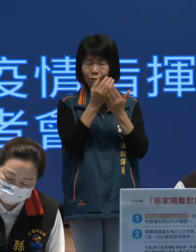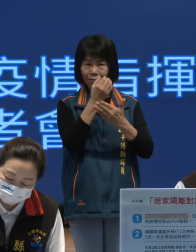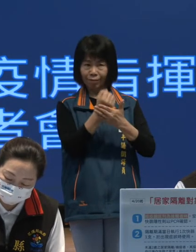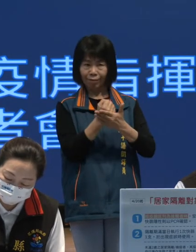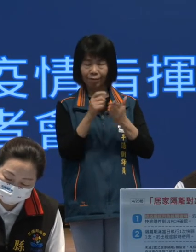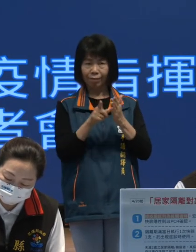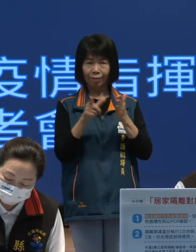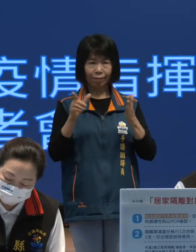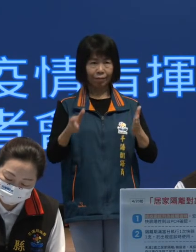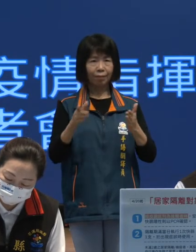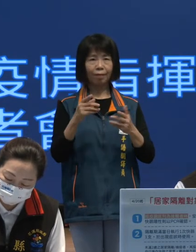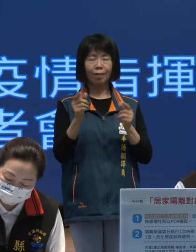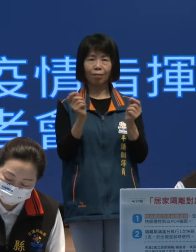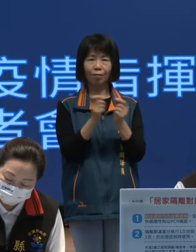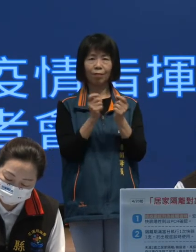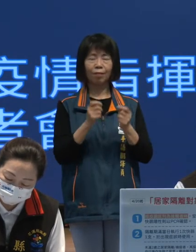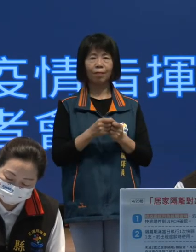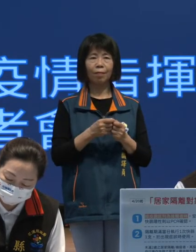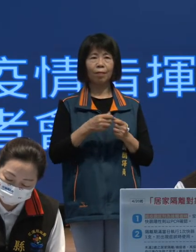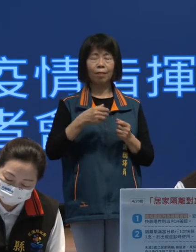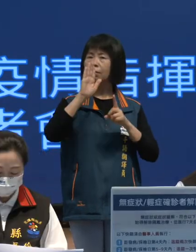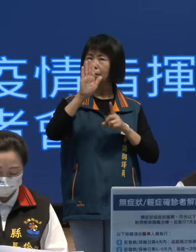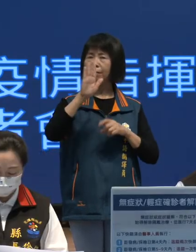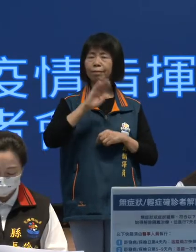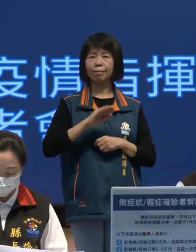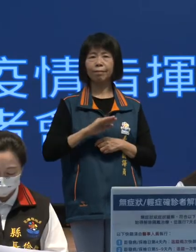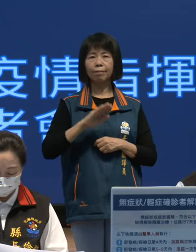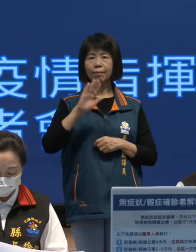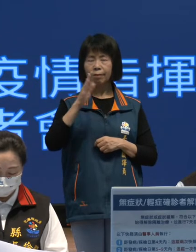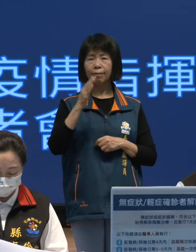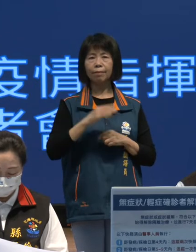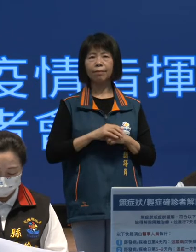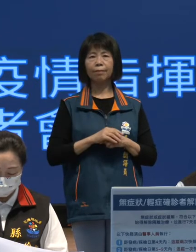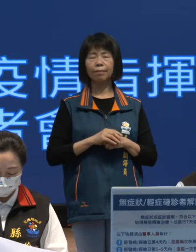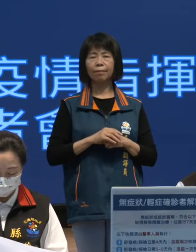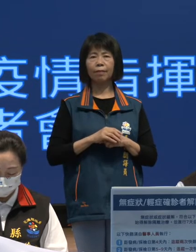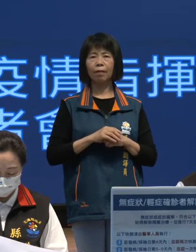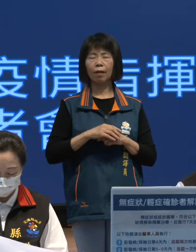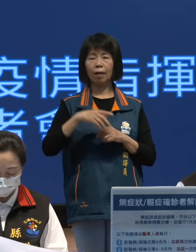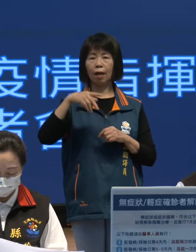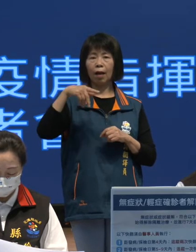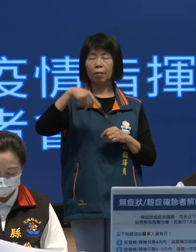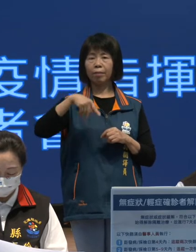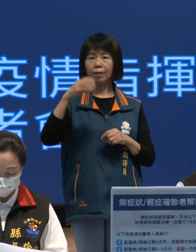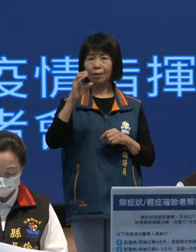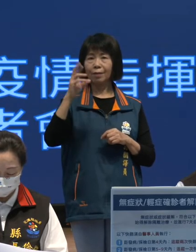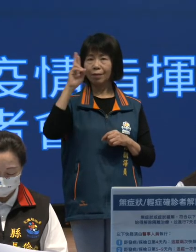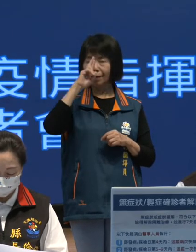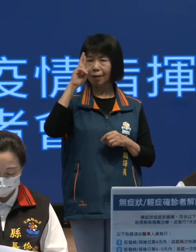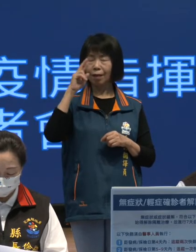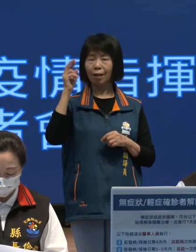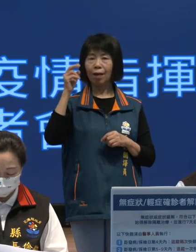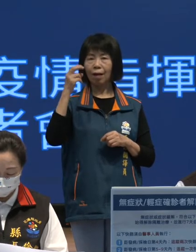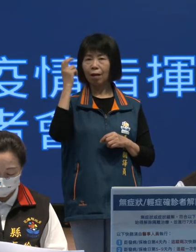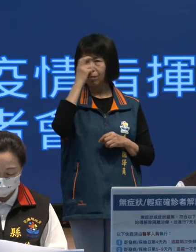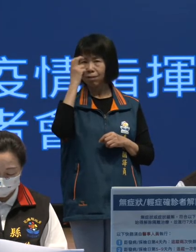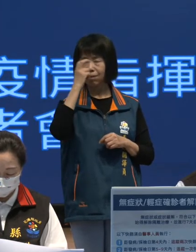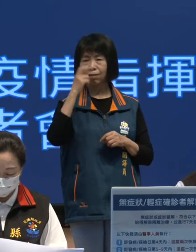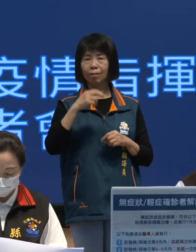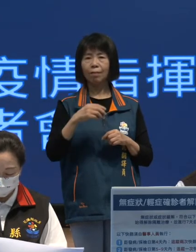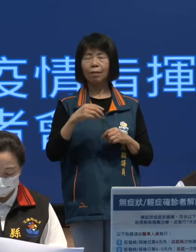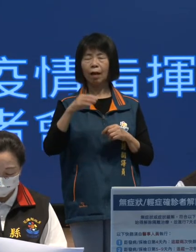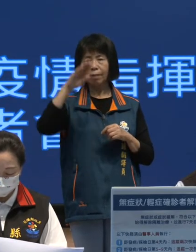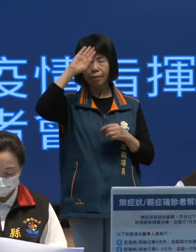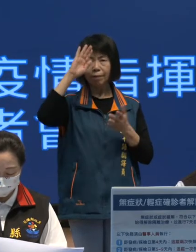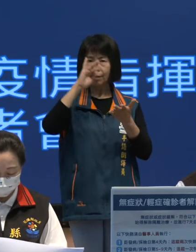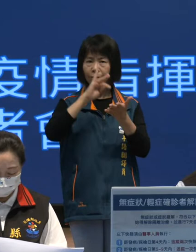是来得快，其实它去的也很快。那 CT 值我们做 PCR 或做快筛，只是找到病